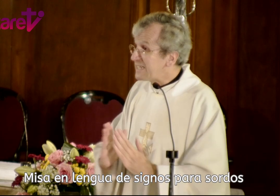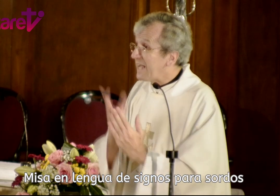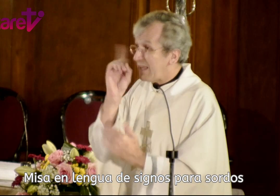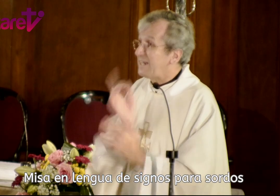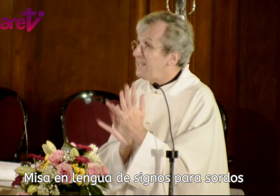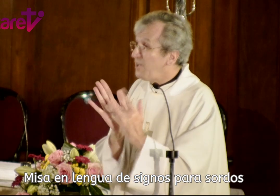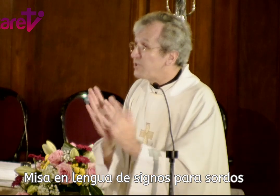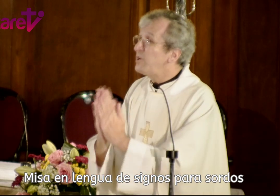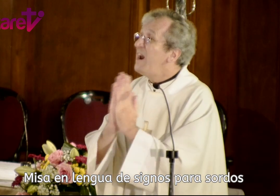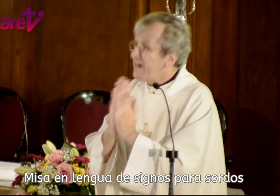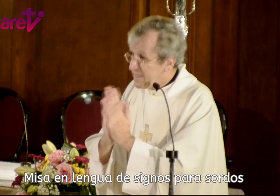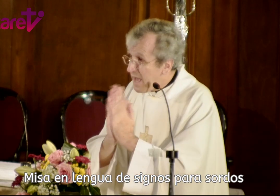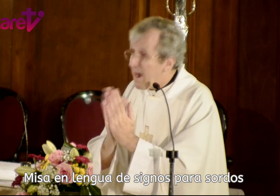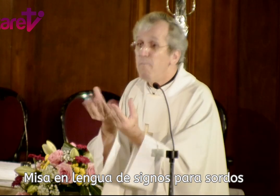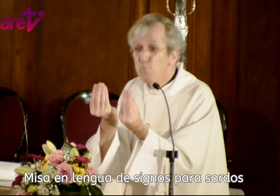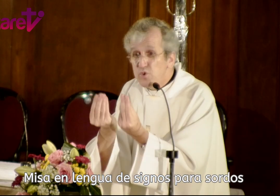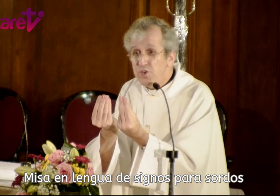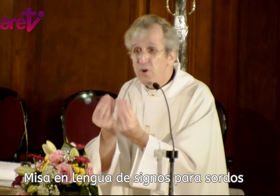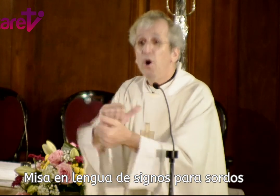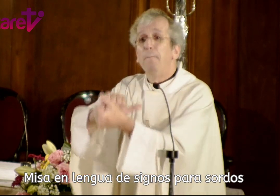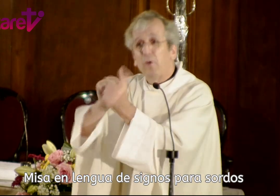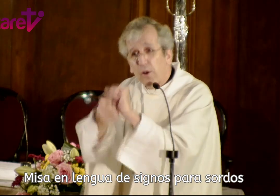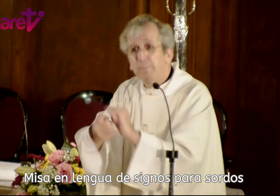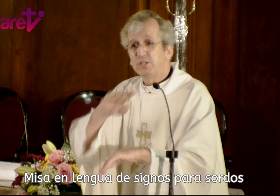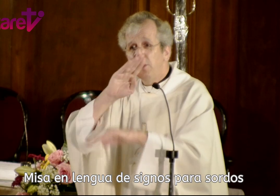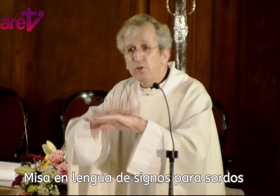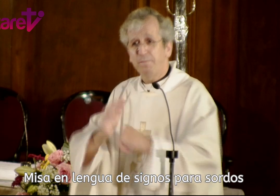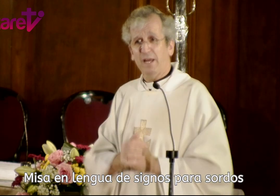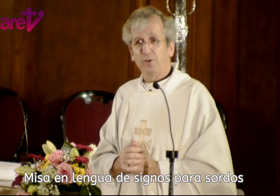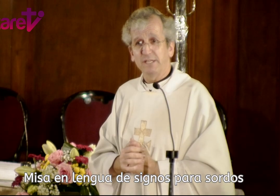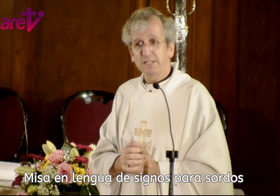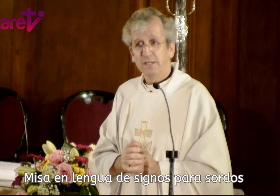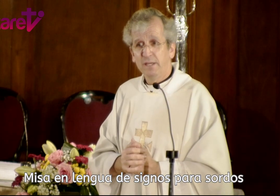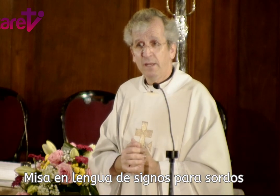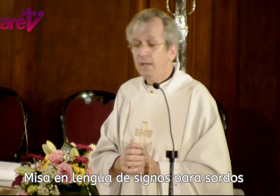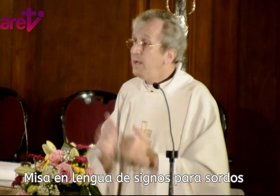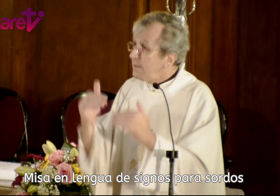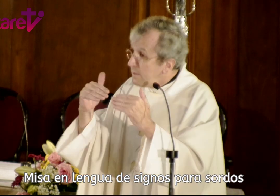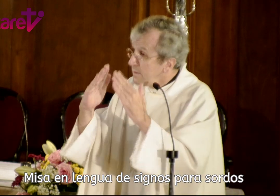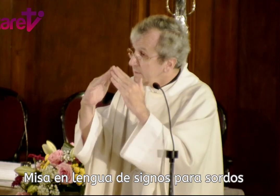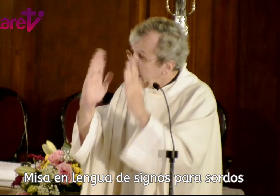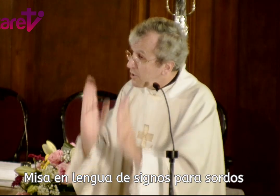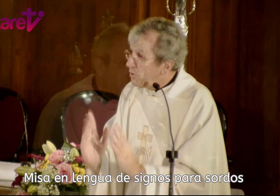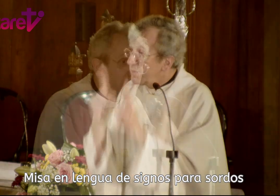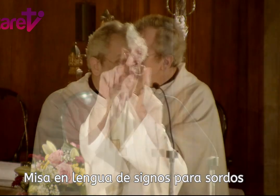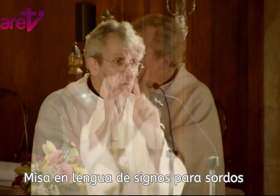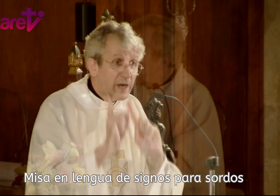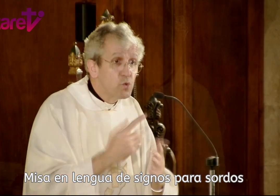Santa Teresita del Niño Jesús rezaba mucho por la conversión de los pecadores. Dentro de su